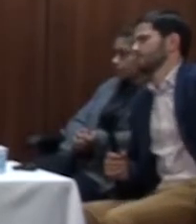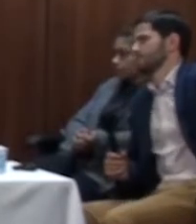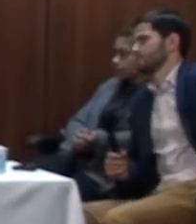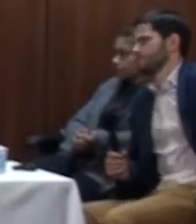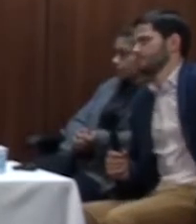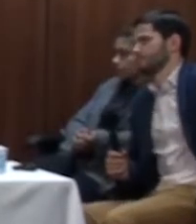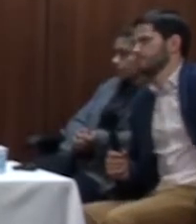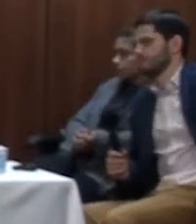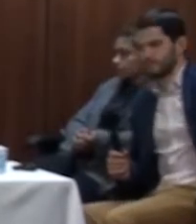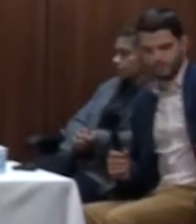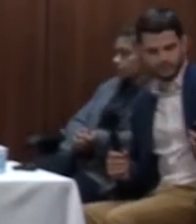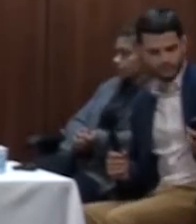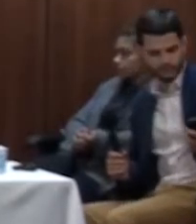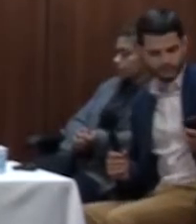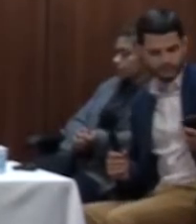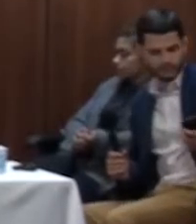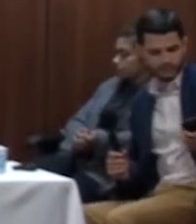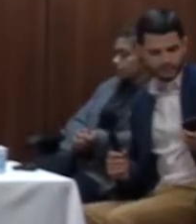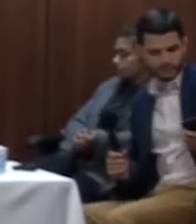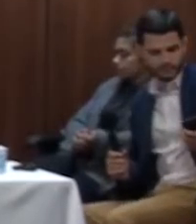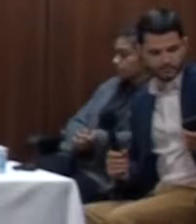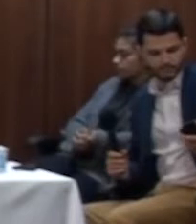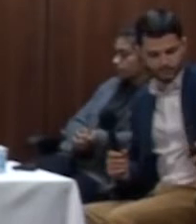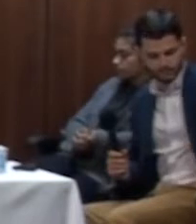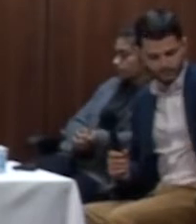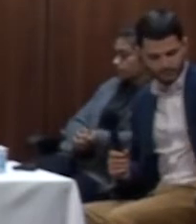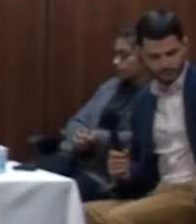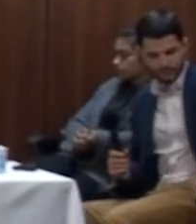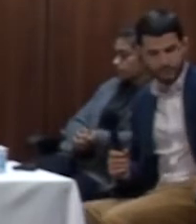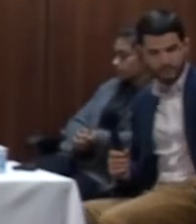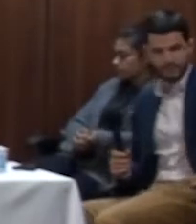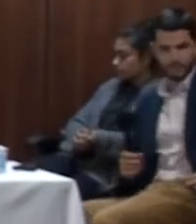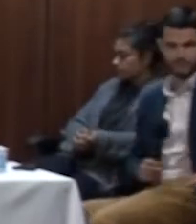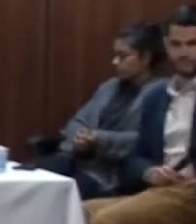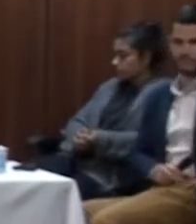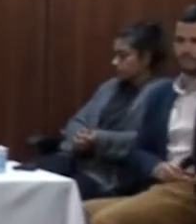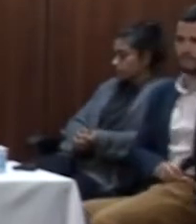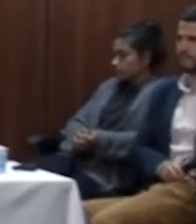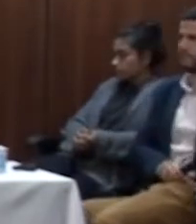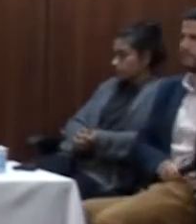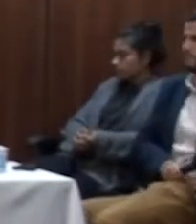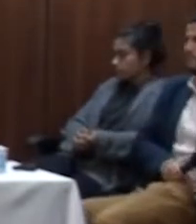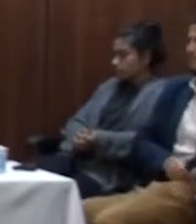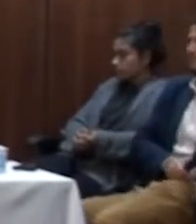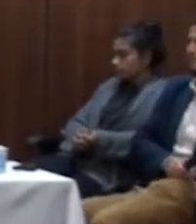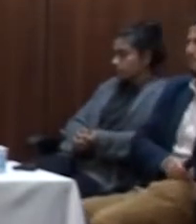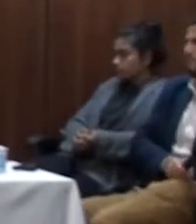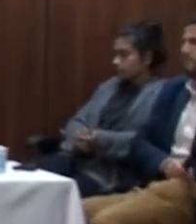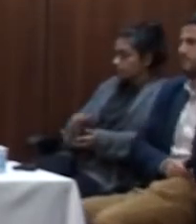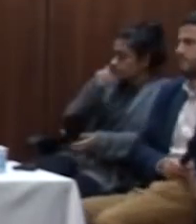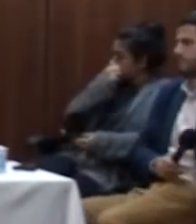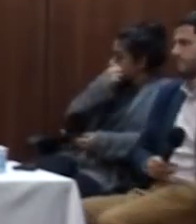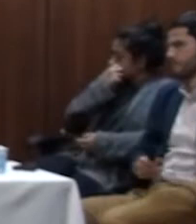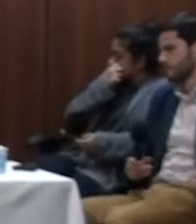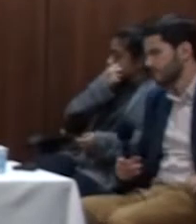a fala aqui, depois teve a coordenação da Vanessa e da Áurea, e agora a atual coordenação do Eric, com a